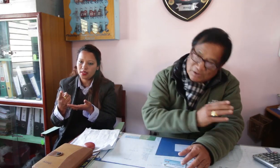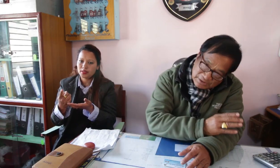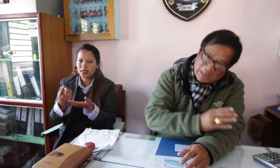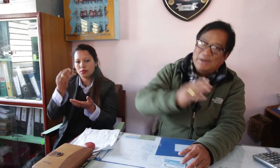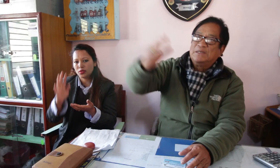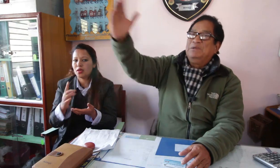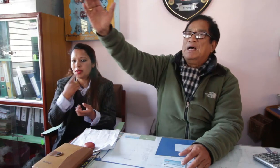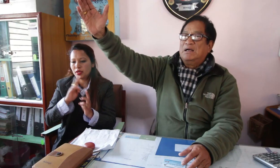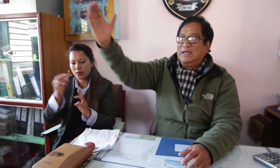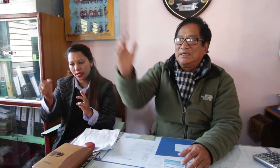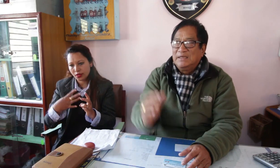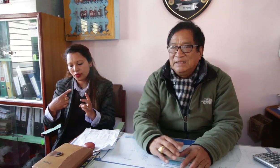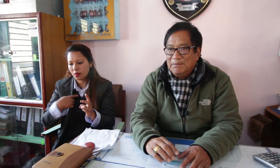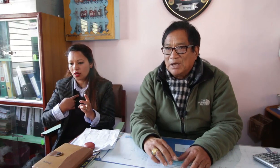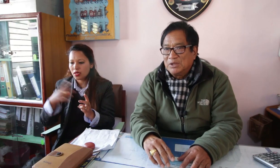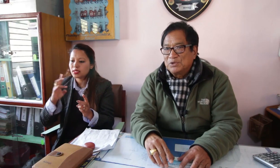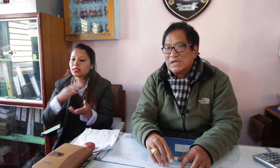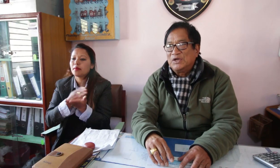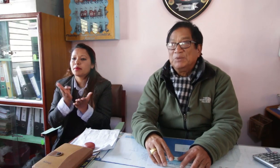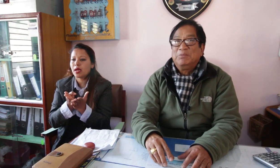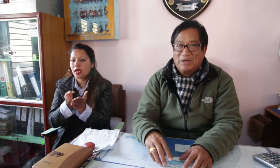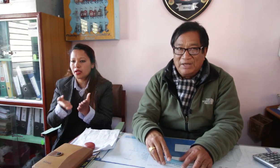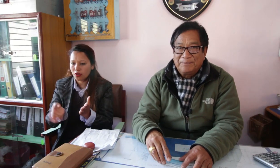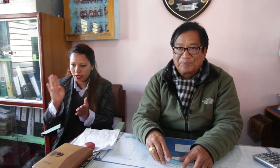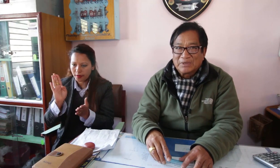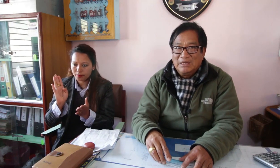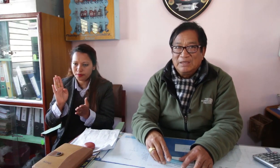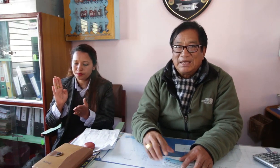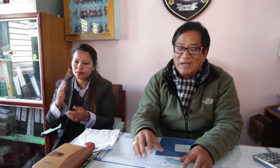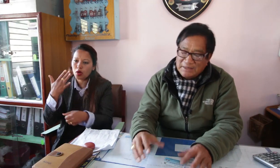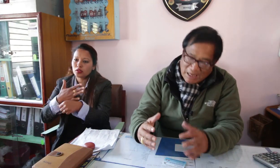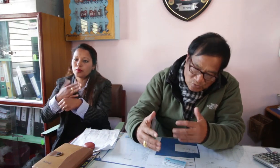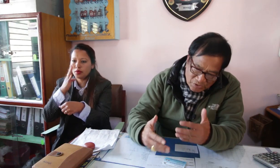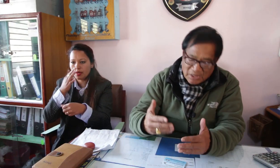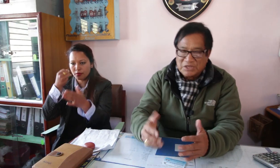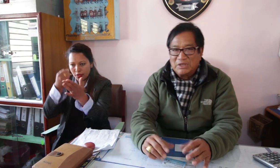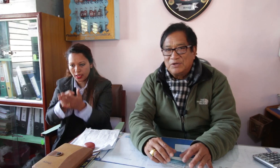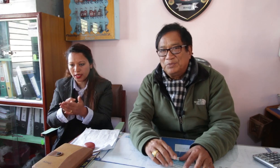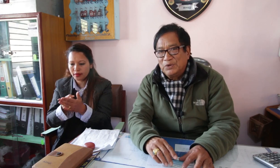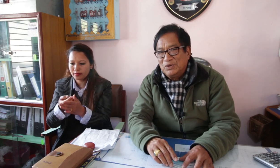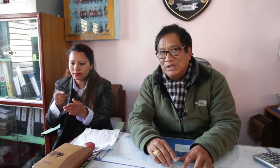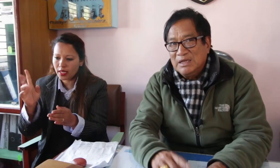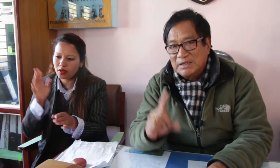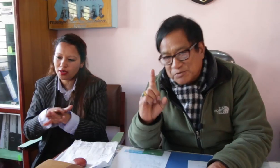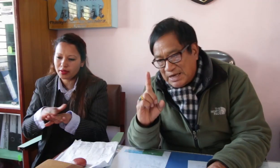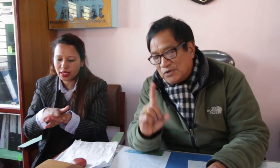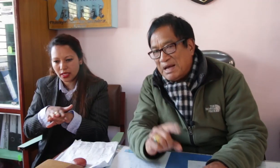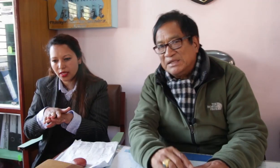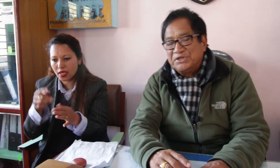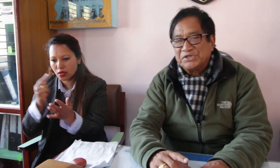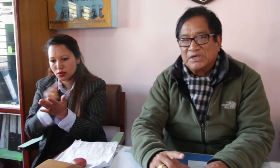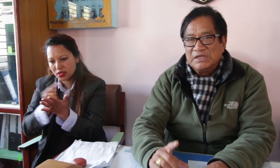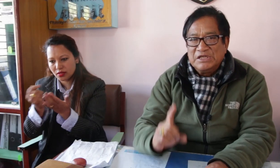म यहाँबाट विभाग गएँ। भक्तपुर सानो थिमीमा गएँ, त्यहाँ गएर त्यहाँ ठुलो सङ्घर्ष गर्नु पर्यो। त्यस